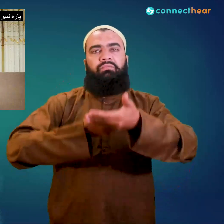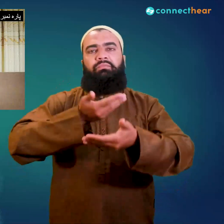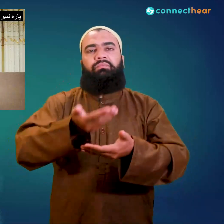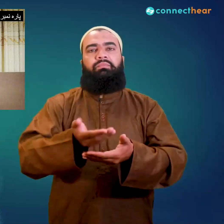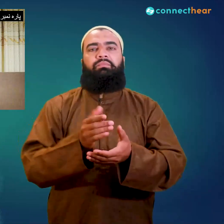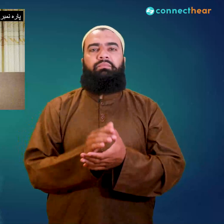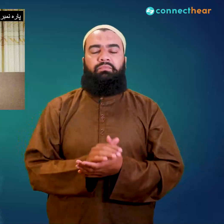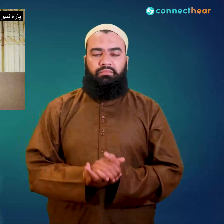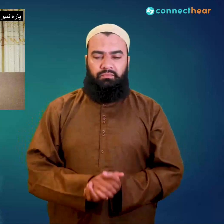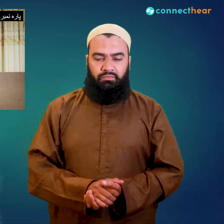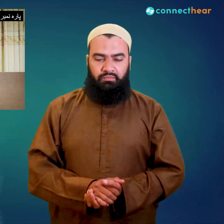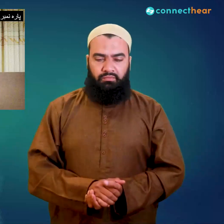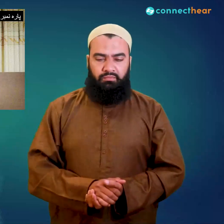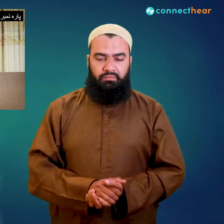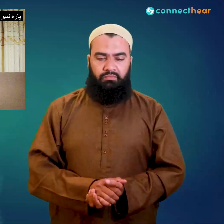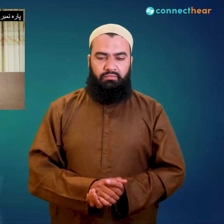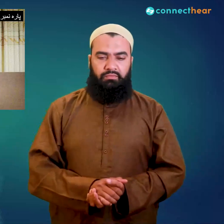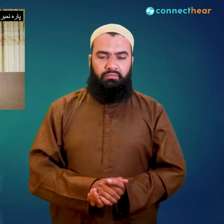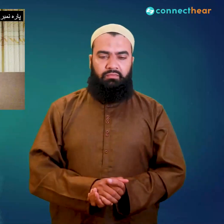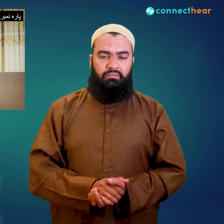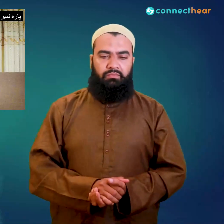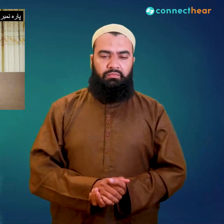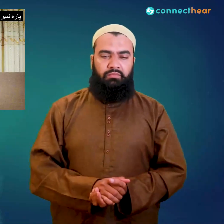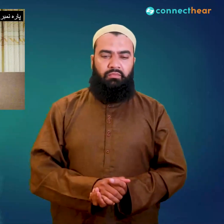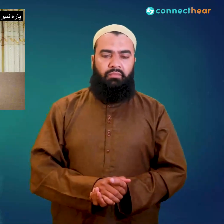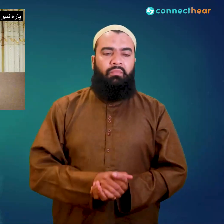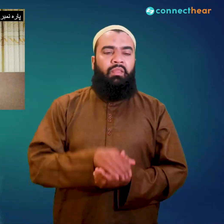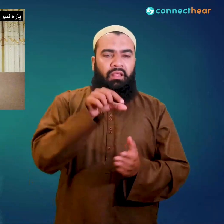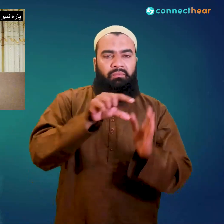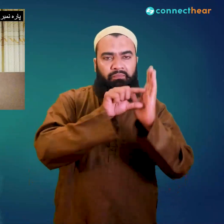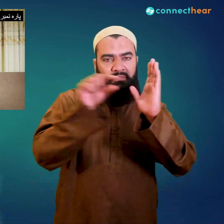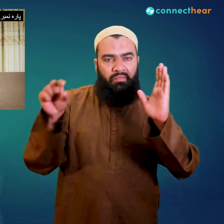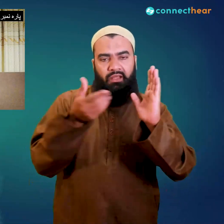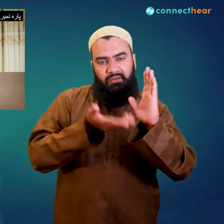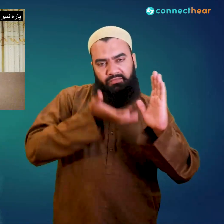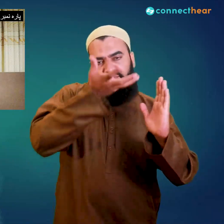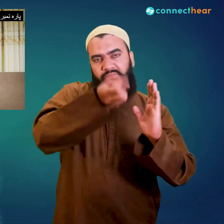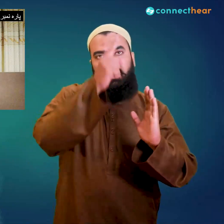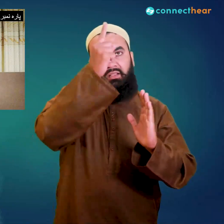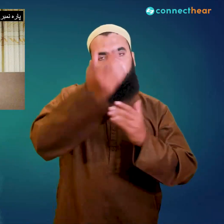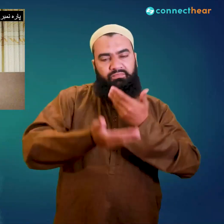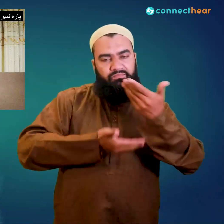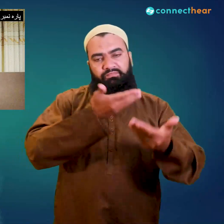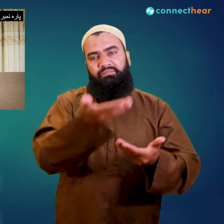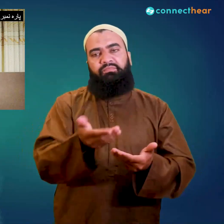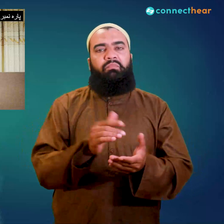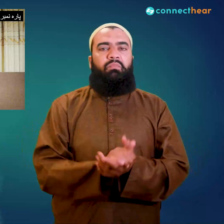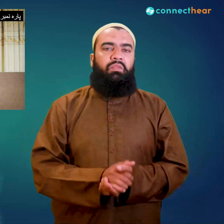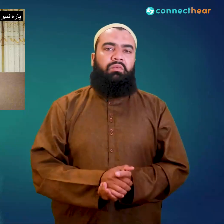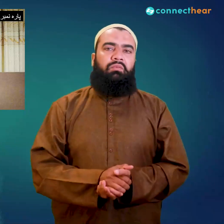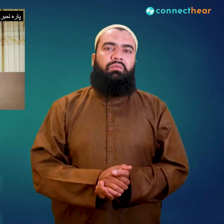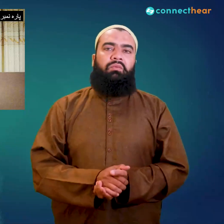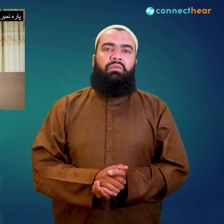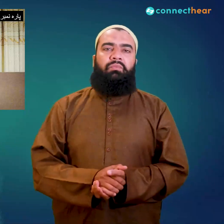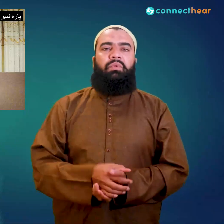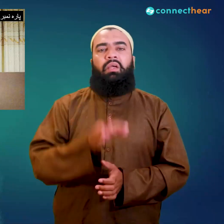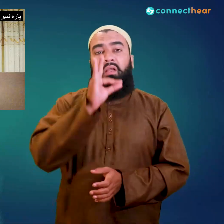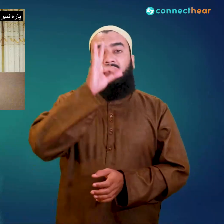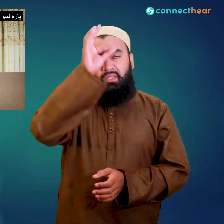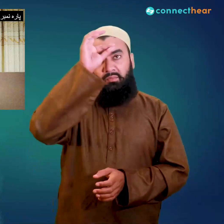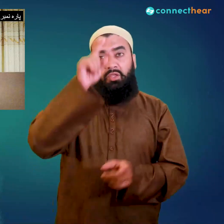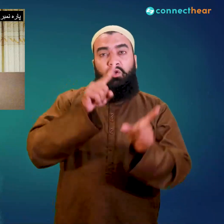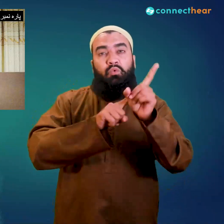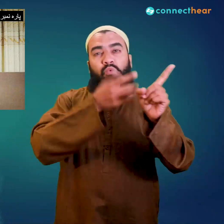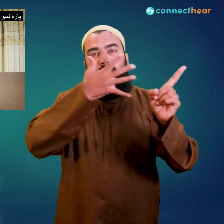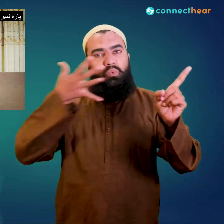ما فعلتم بیوسف۔ اس آیت کے اندر واقعہ یہاں تک پہنچتا ہے کہ یوسف علیہ